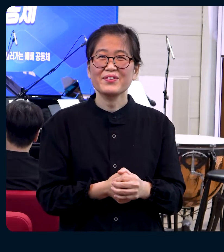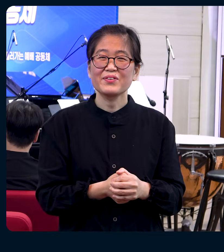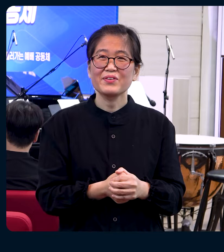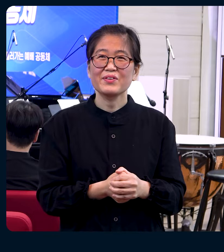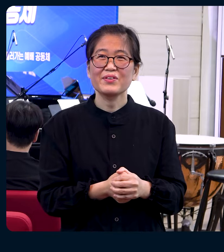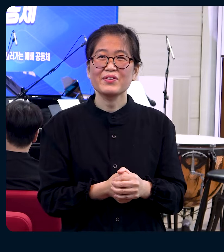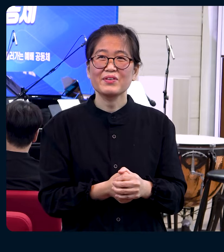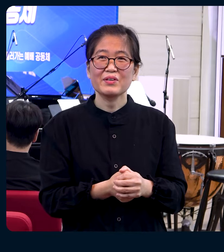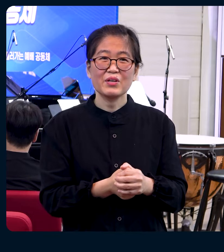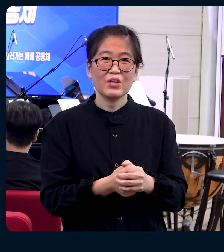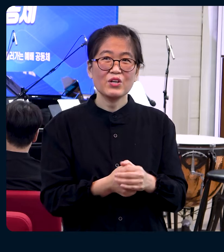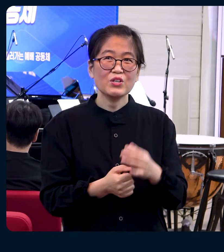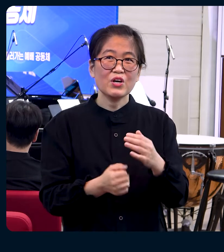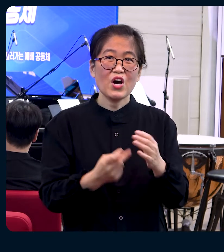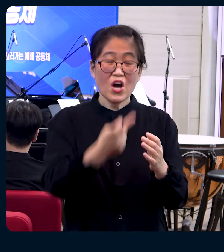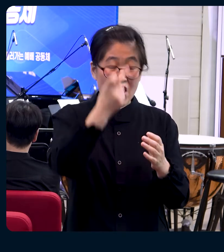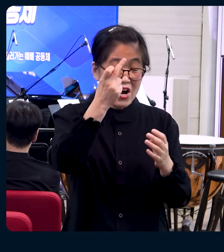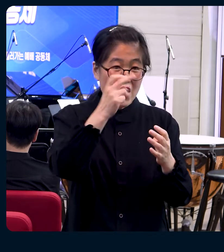시대가 뭐니까.